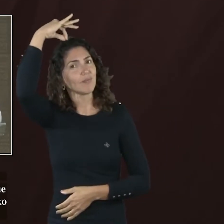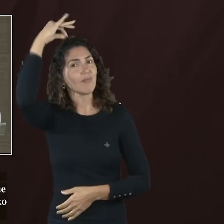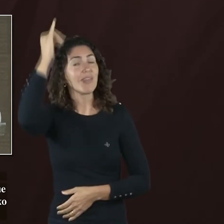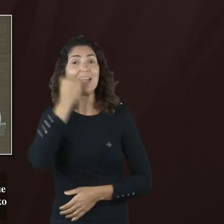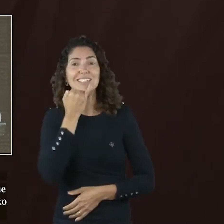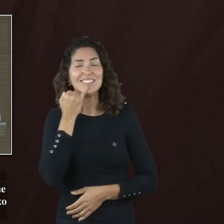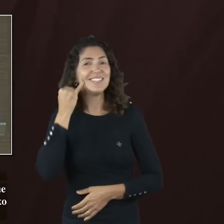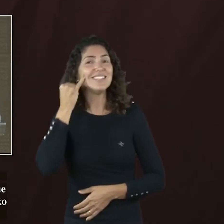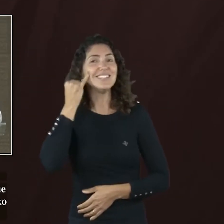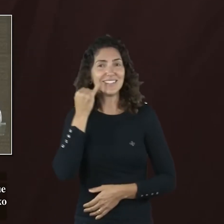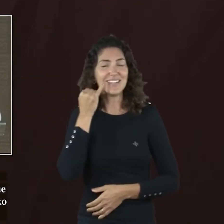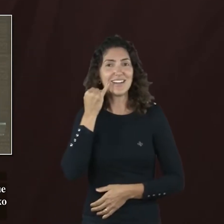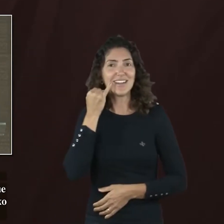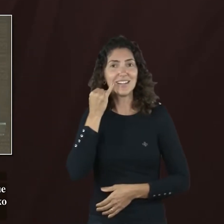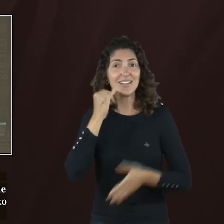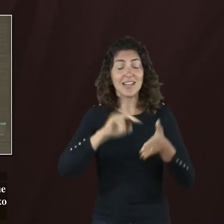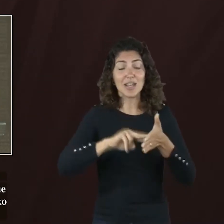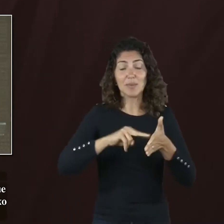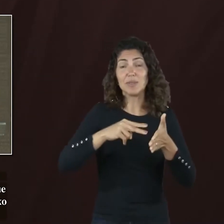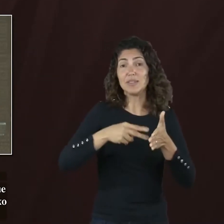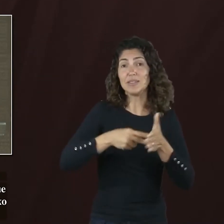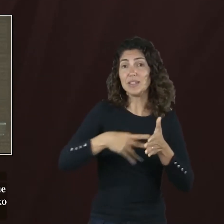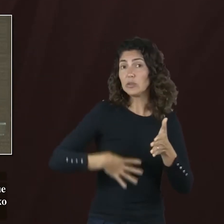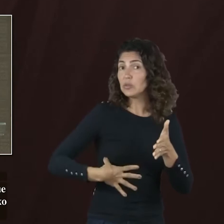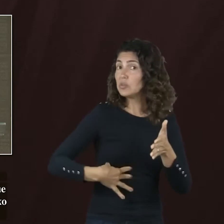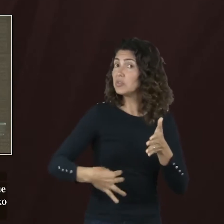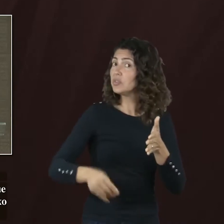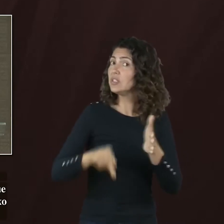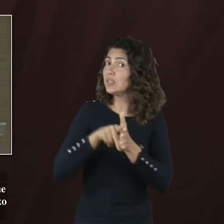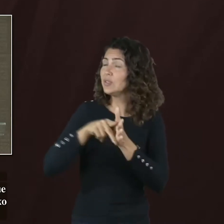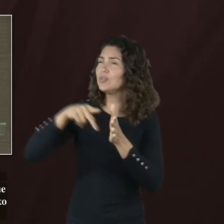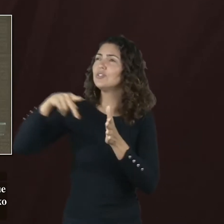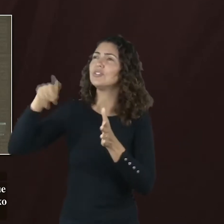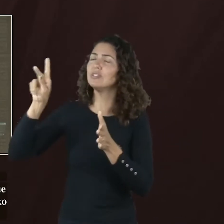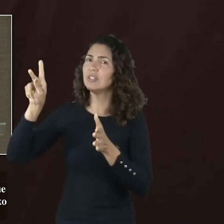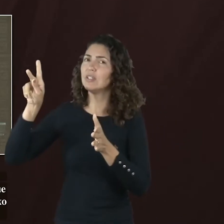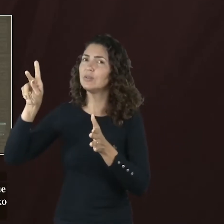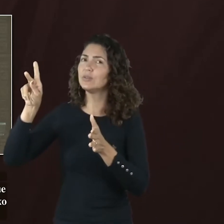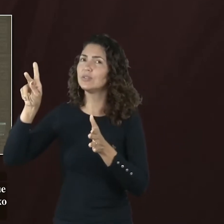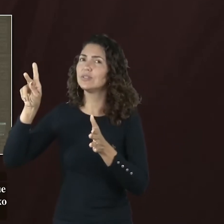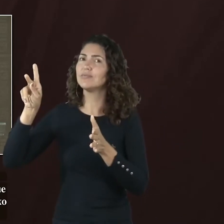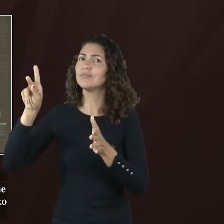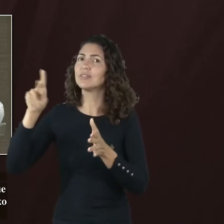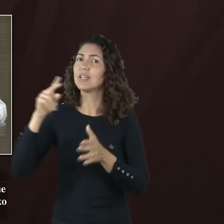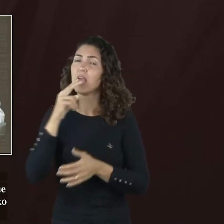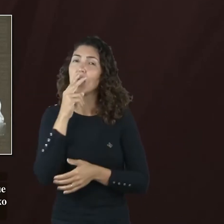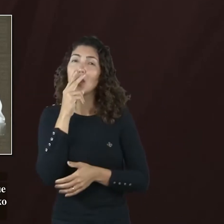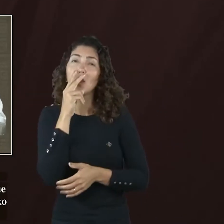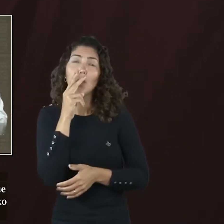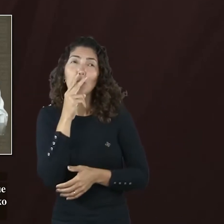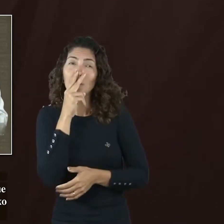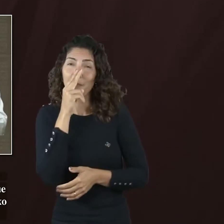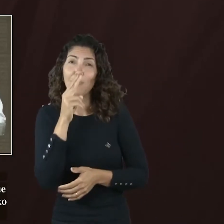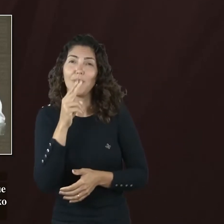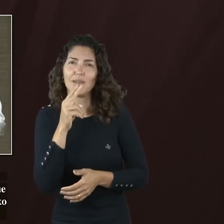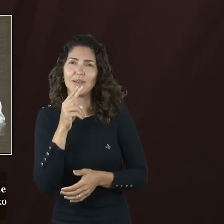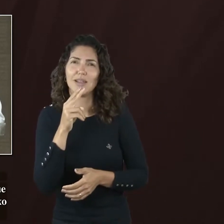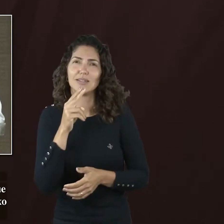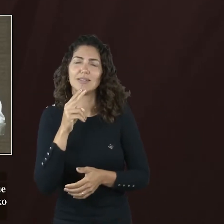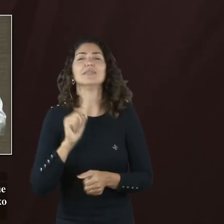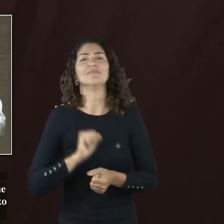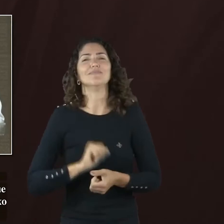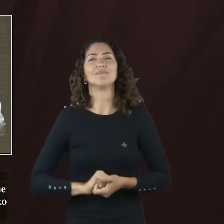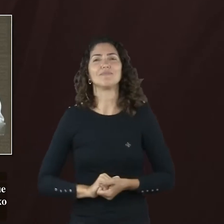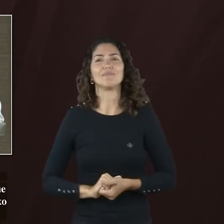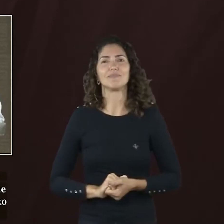representava o filho, ele está ali apenas aguardando a ordem que o pai deu para o